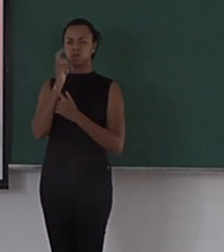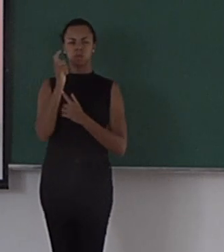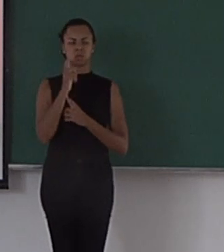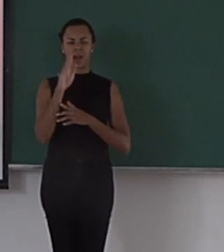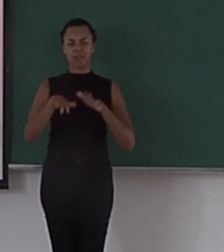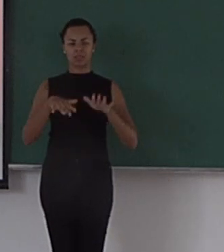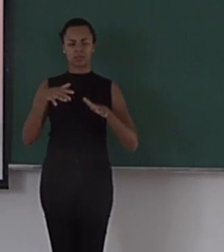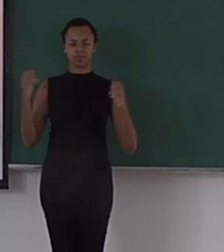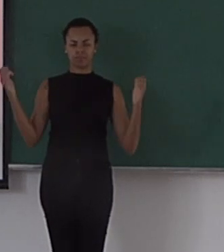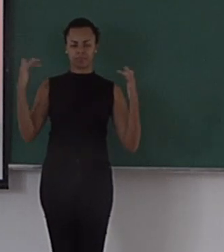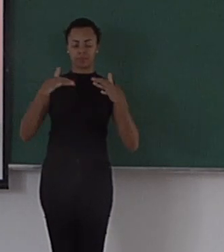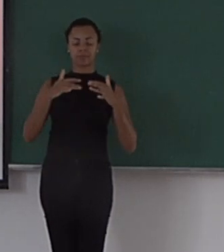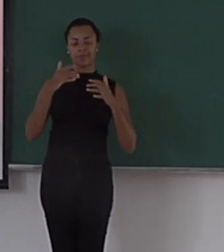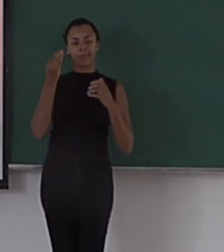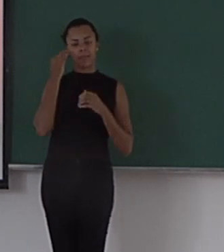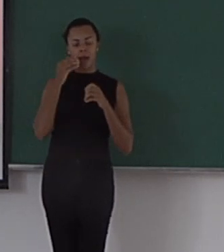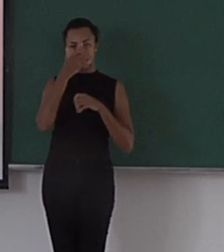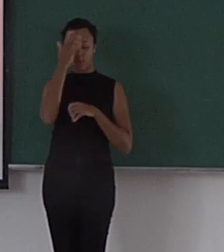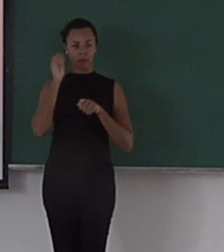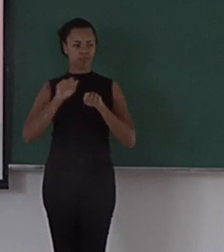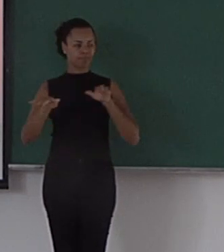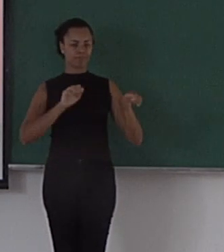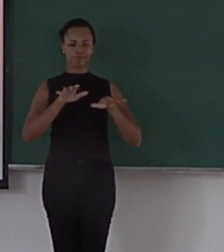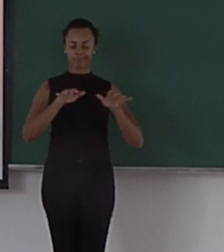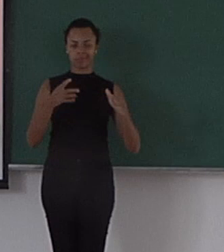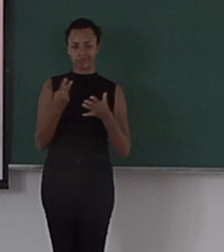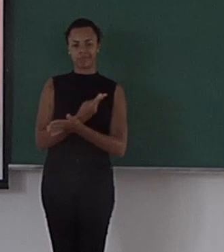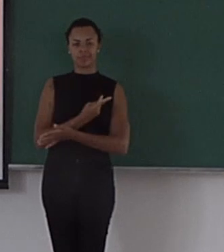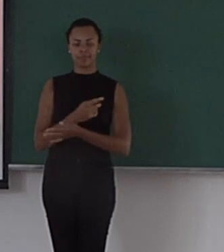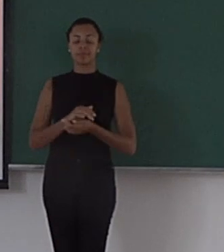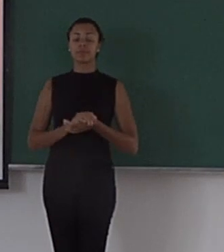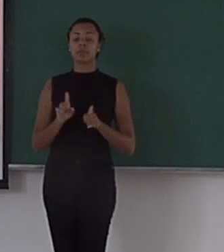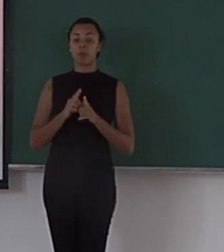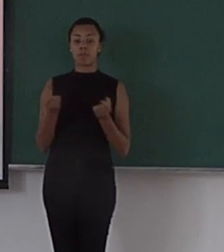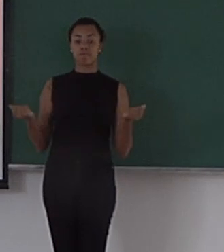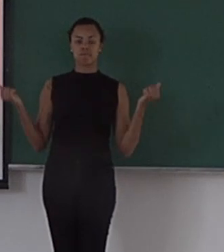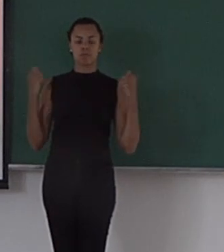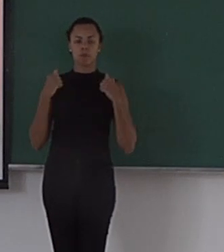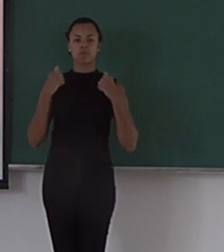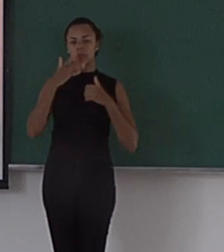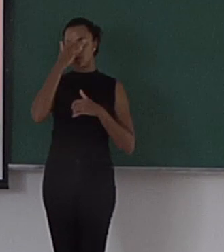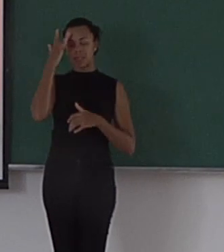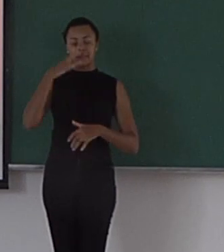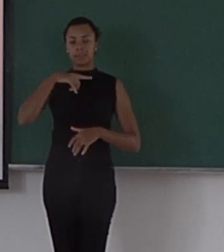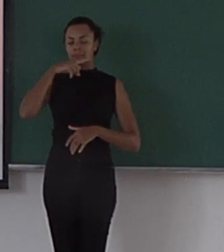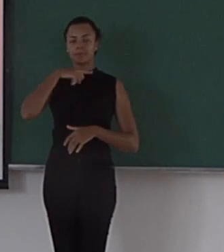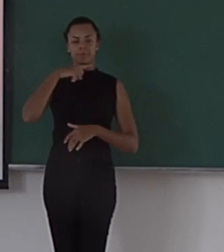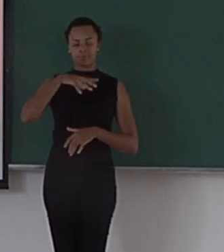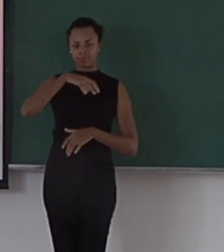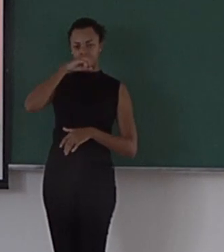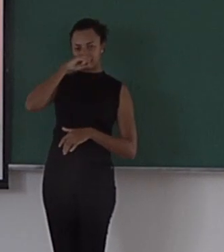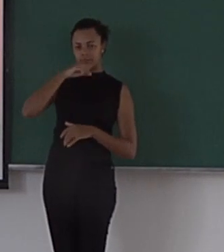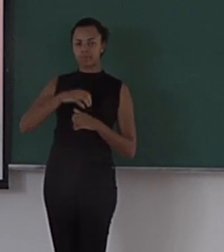gases. Os agentes pulmonares, que o indivíduo morre por asfixia, não consegue respirar. Os